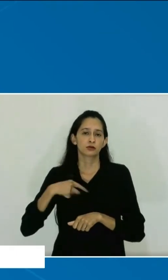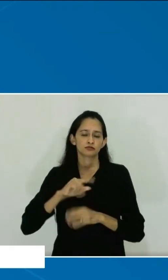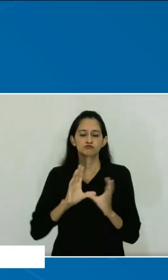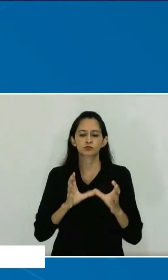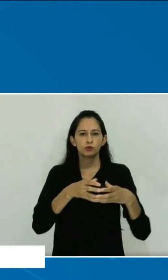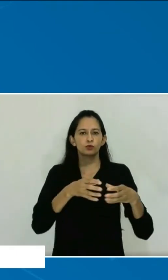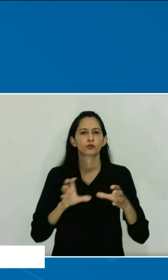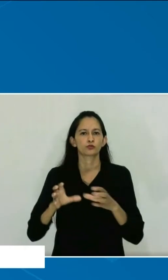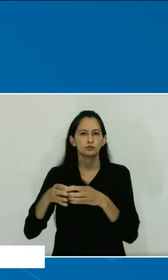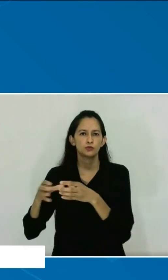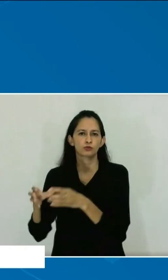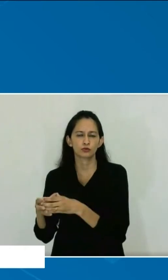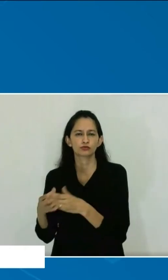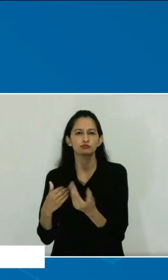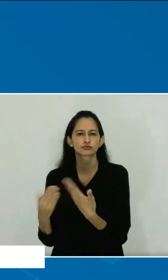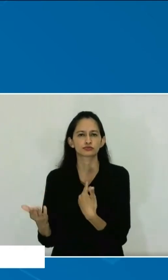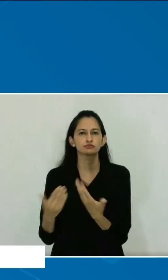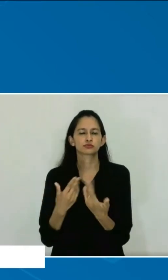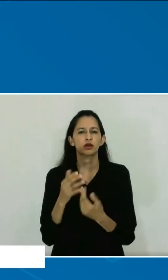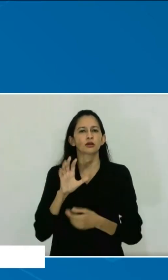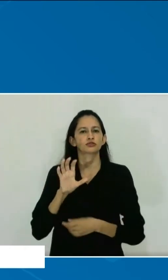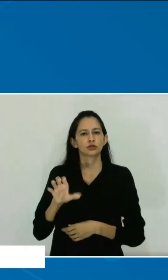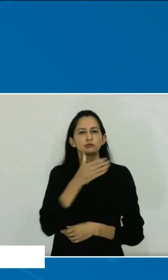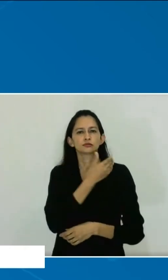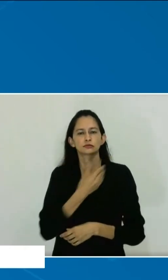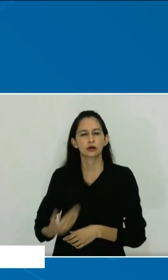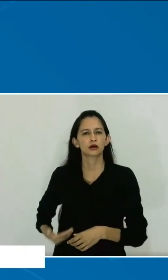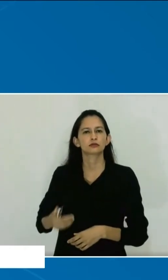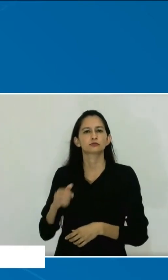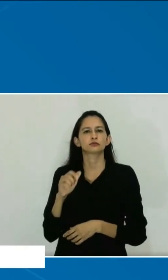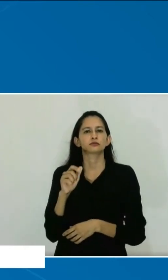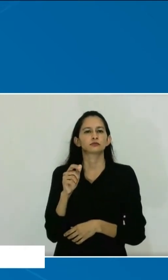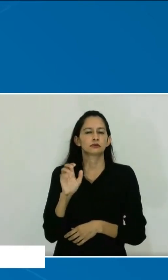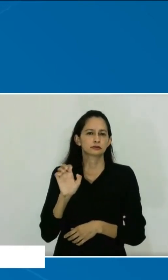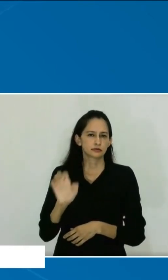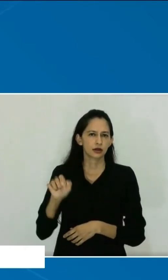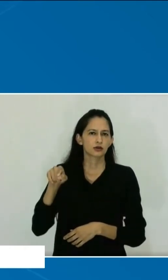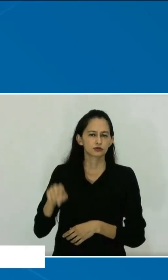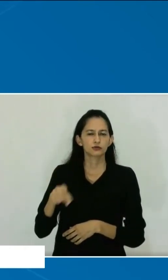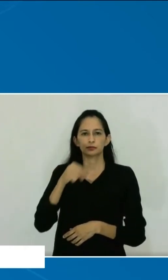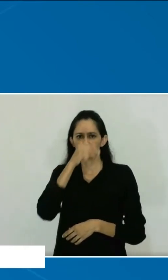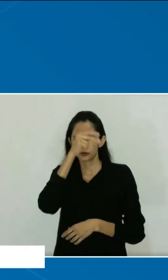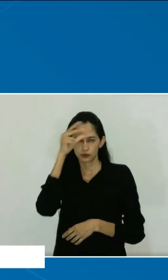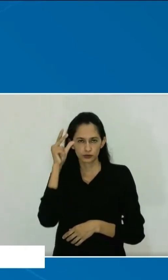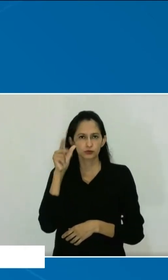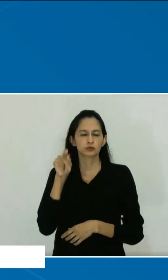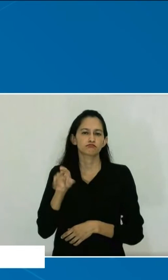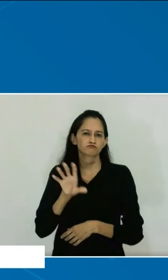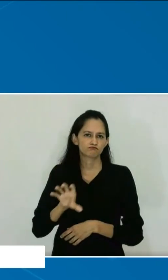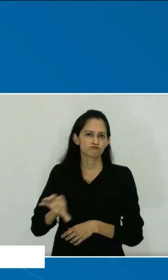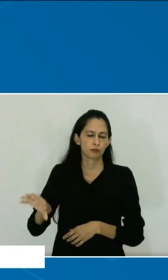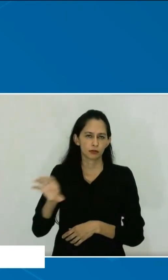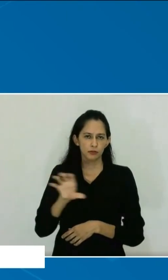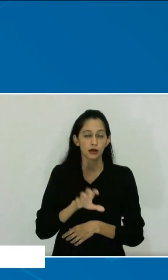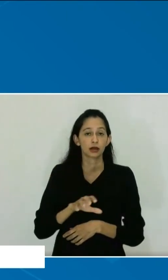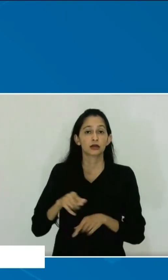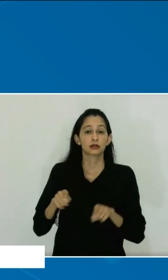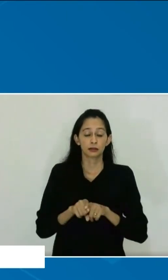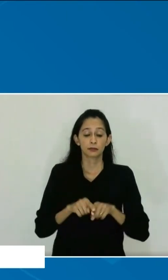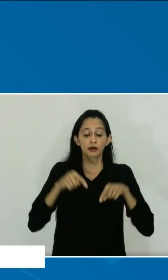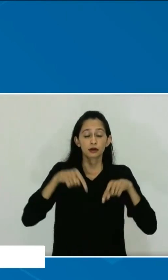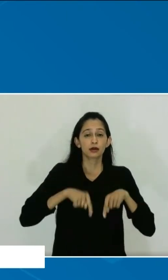comitês municipais e regionais, e estaduais, inclusive, discutindo as políticas de enfrentamento. E no nível local,